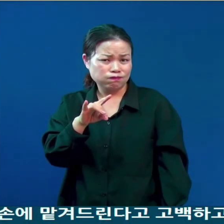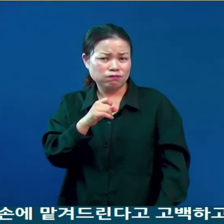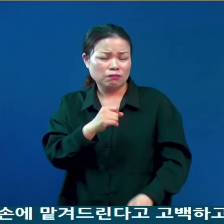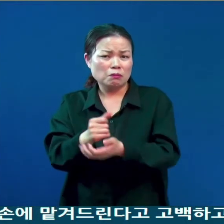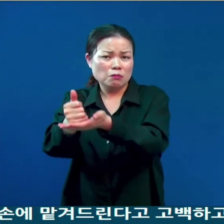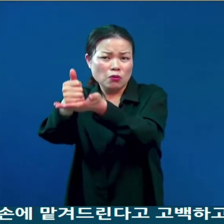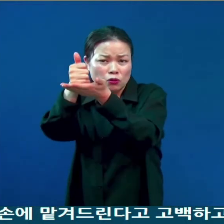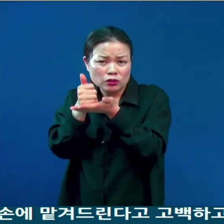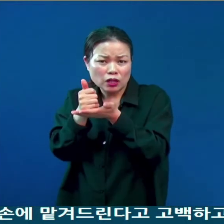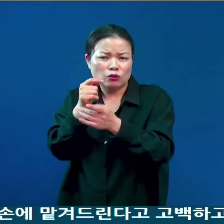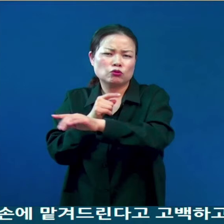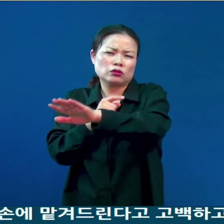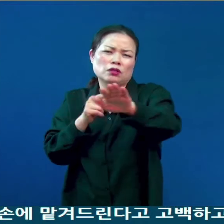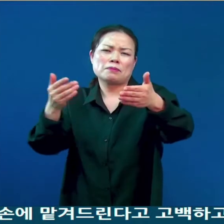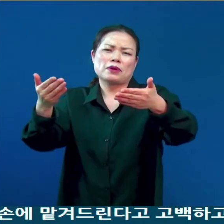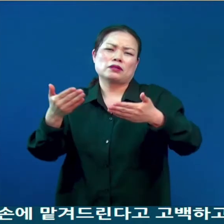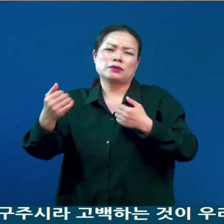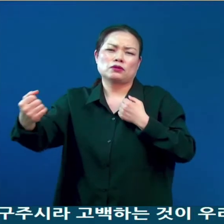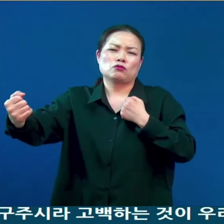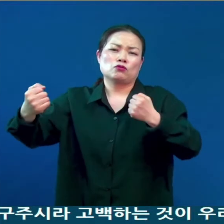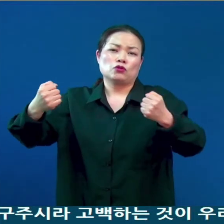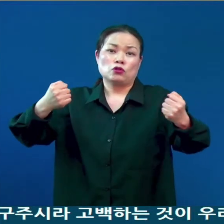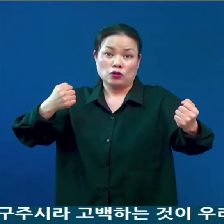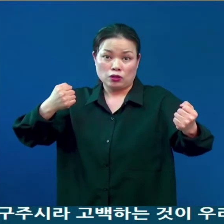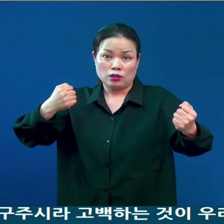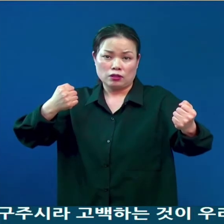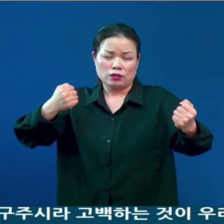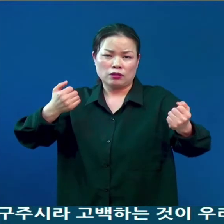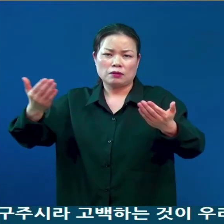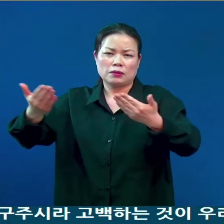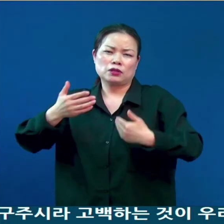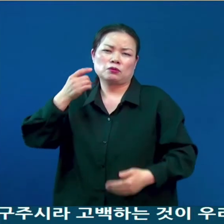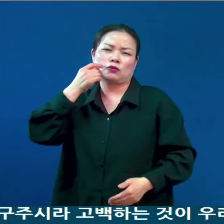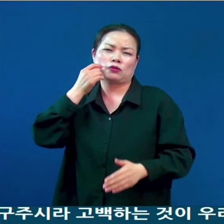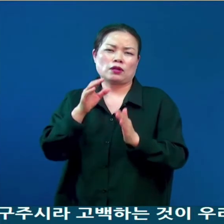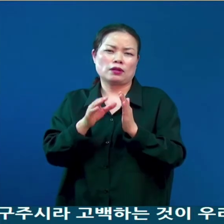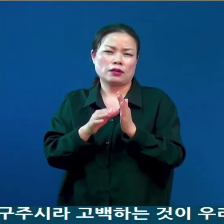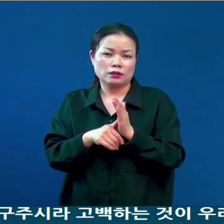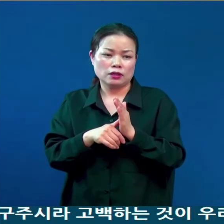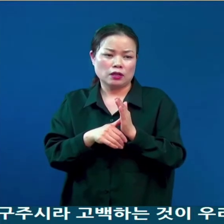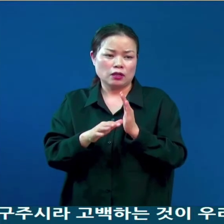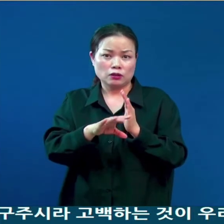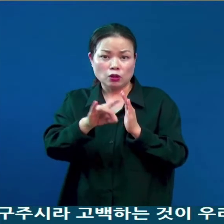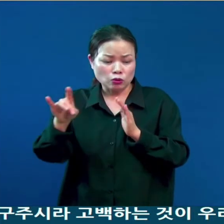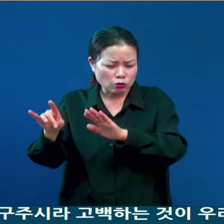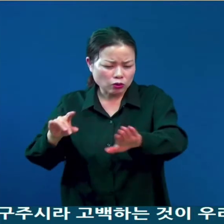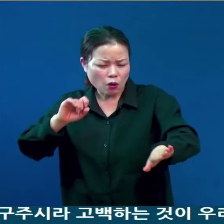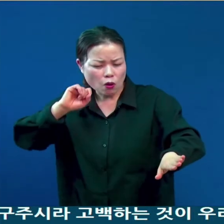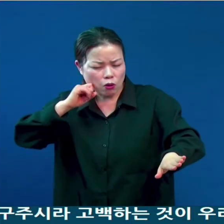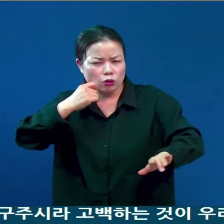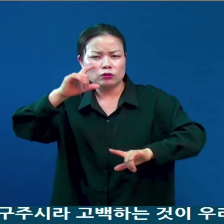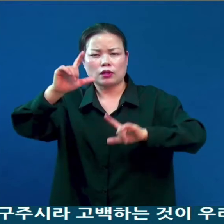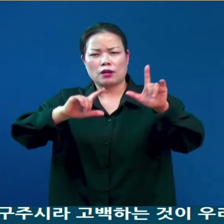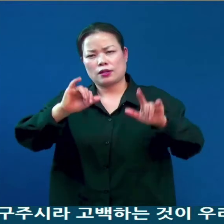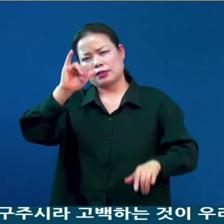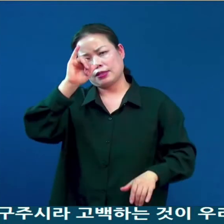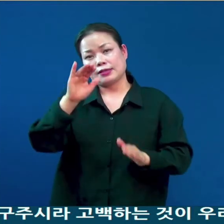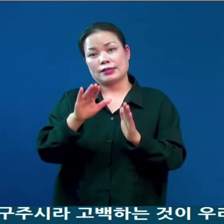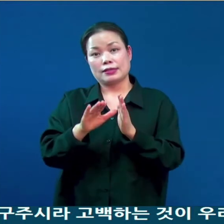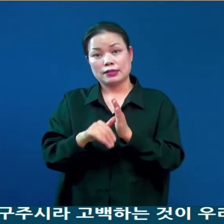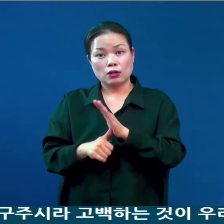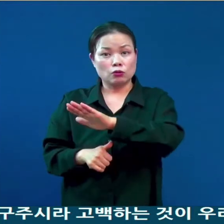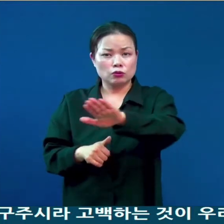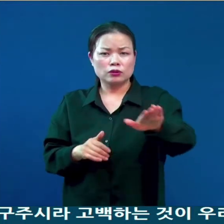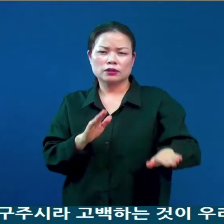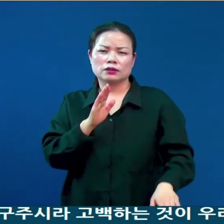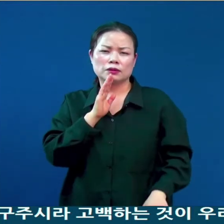대우와 보상을 우리가 받아야 함에도 불구하고 받지 못할 때, 아니면 때로는 우리가 어려운 상황에 처해 있을 때